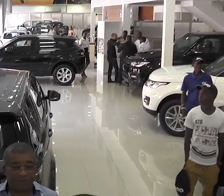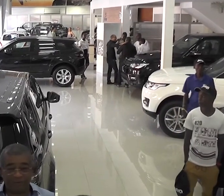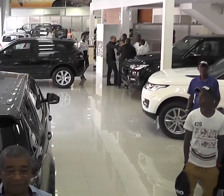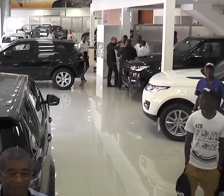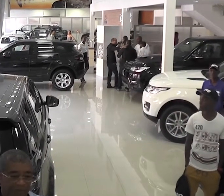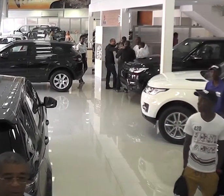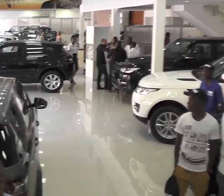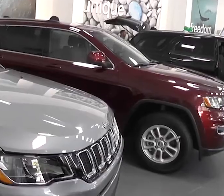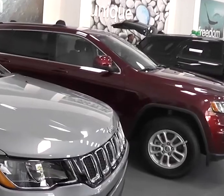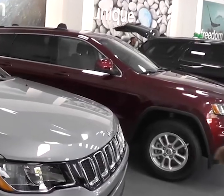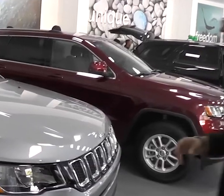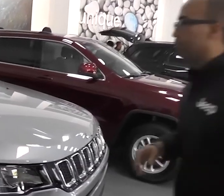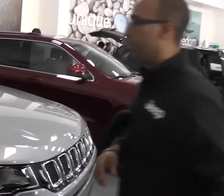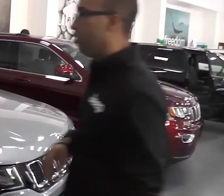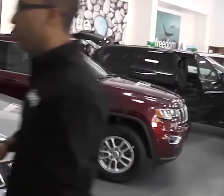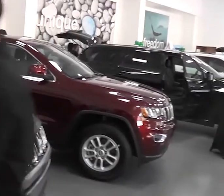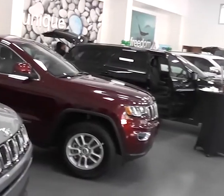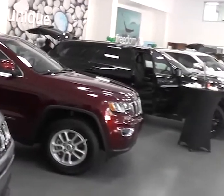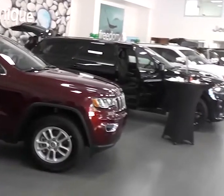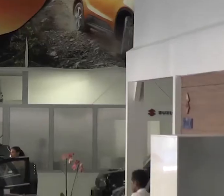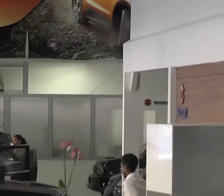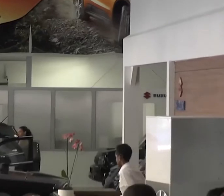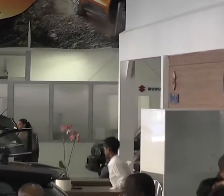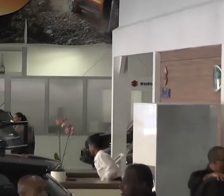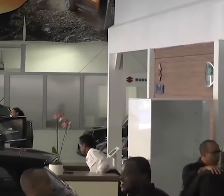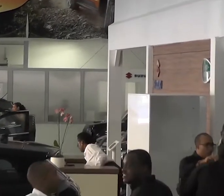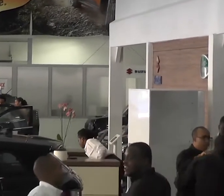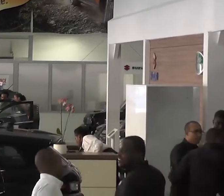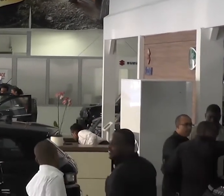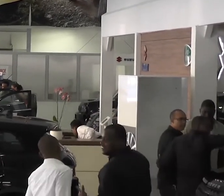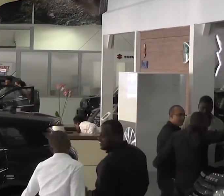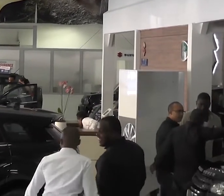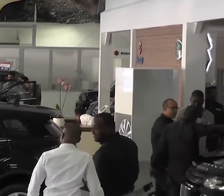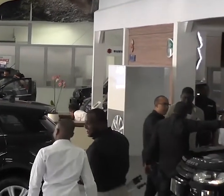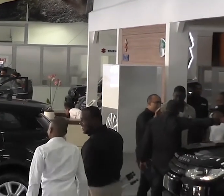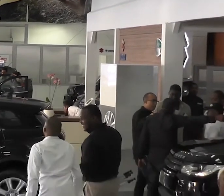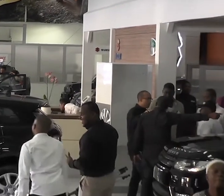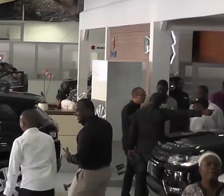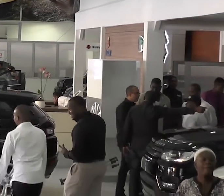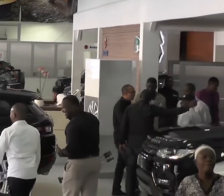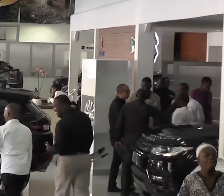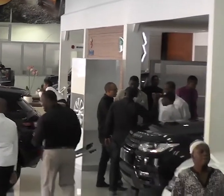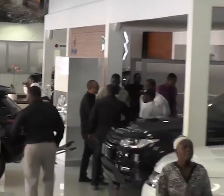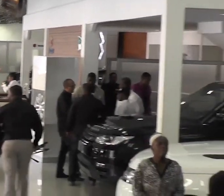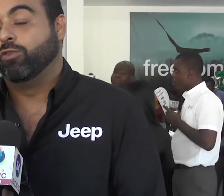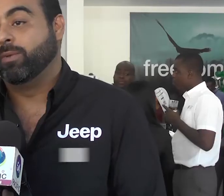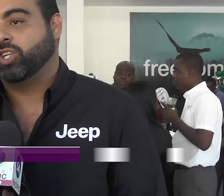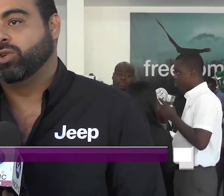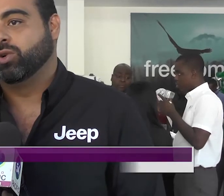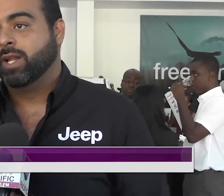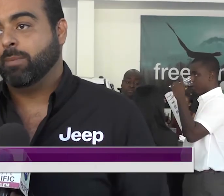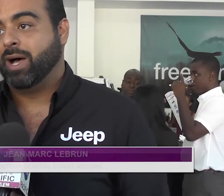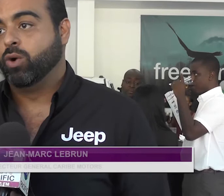présenté. Nous prenons des engagements fermes envers clientèle. Nous avons 10 engagements fermes que nous prenons envers eux pour nous accompagner tout autant de durée de